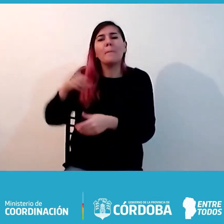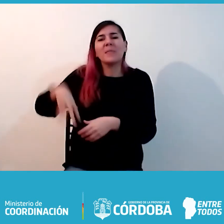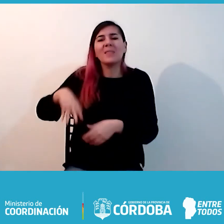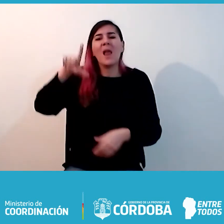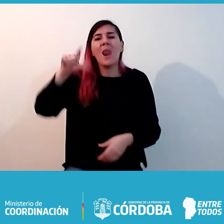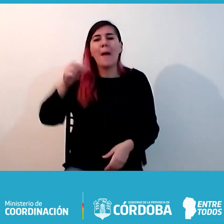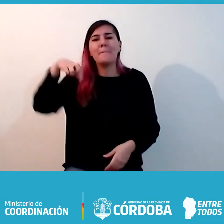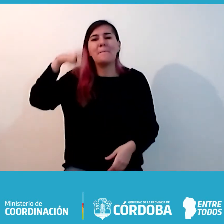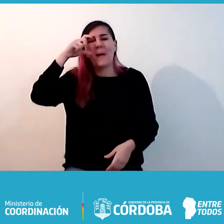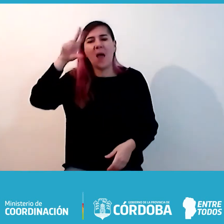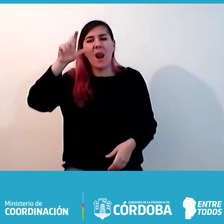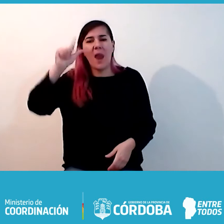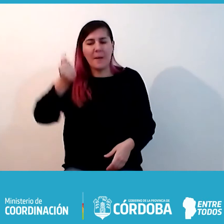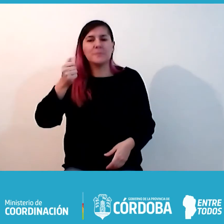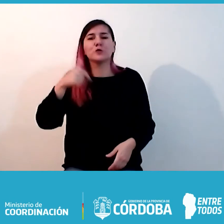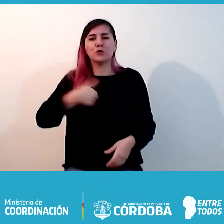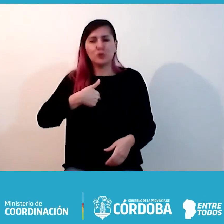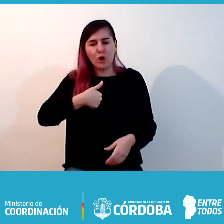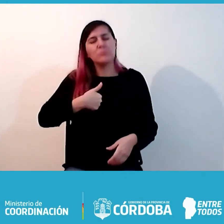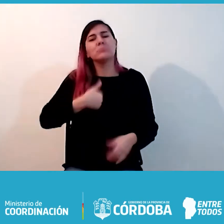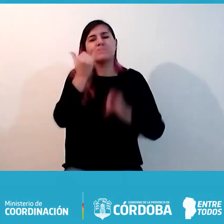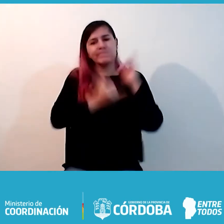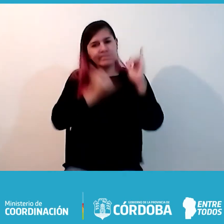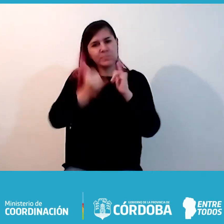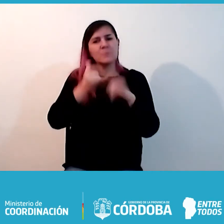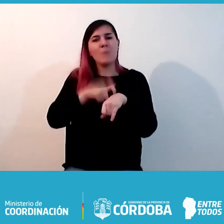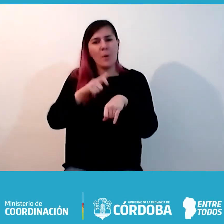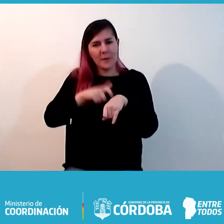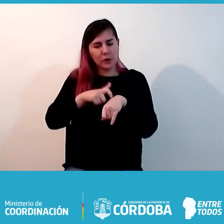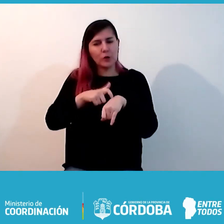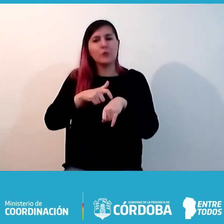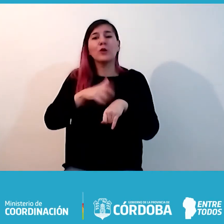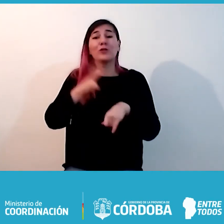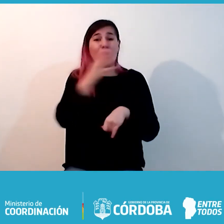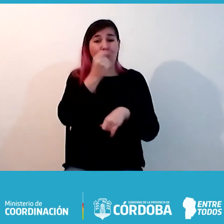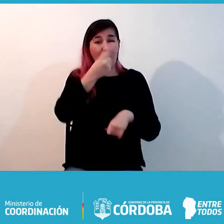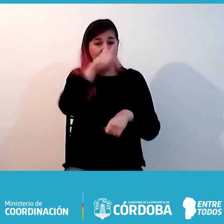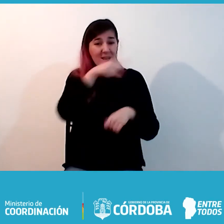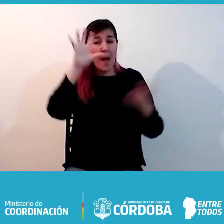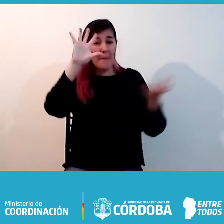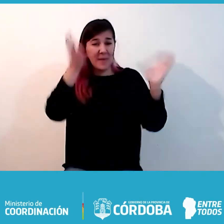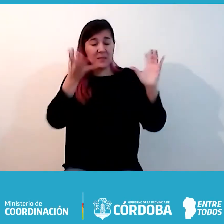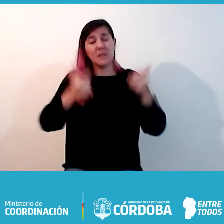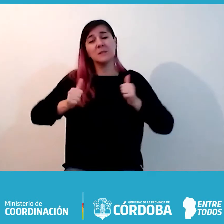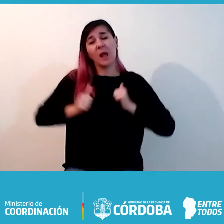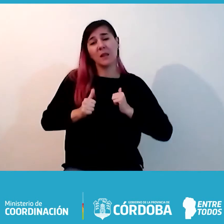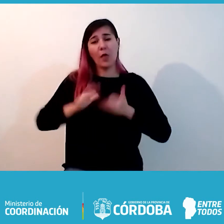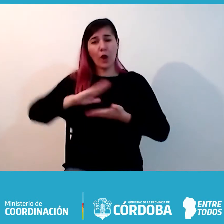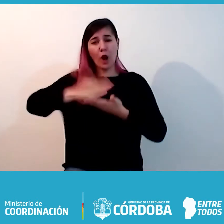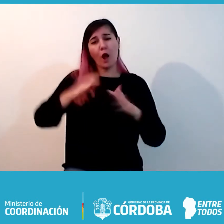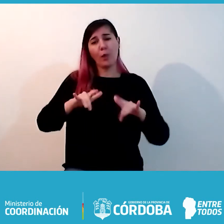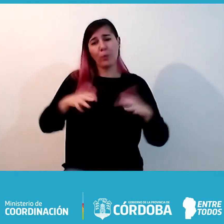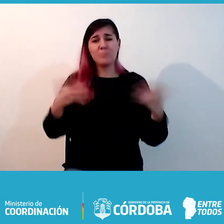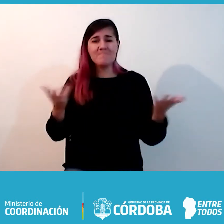donde decidí hacer mi descargo. Para todos los que estén en ambiente, sentados desde un escritorio con una notebook. Acá estamos en contra